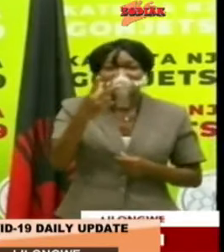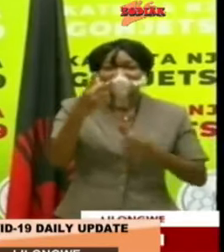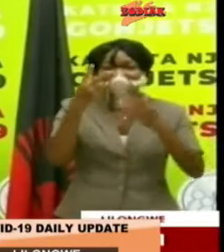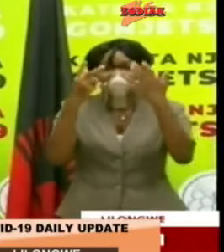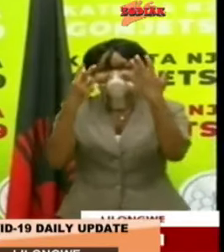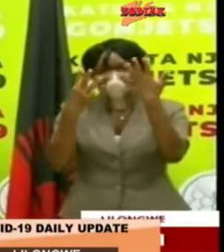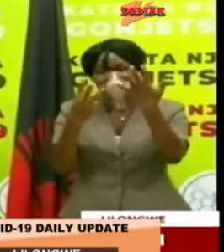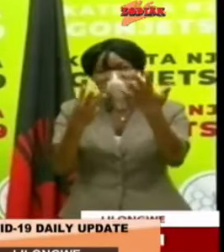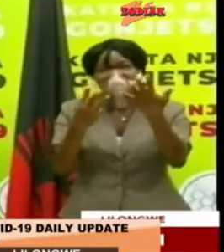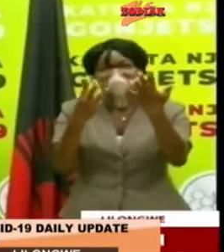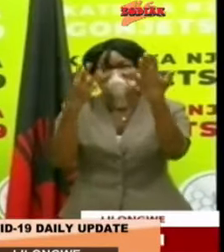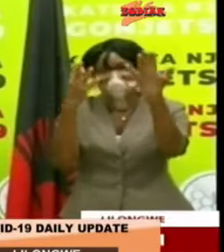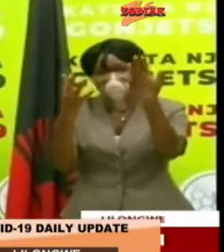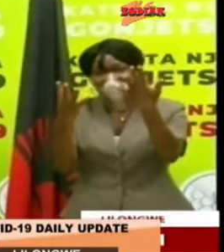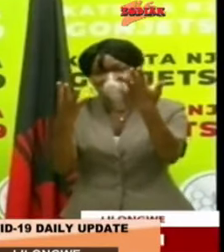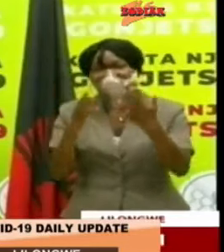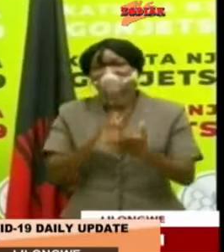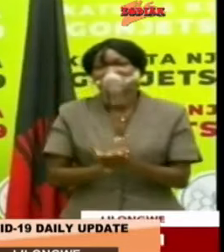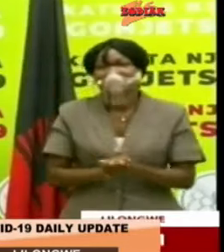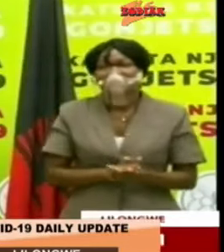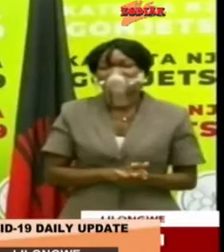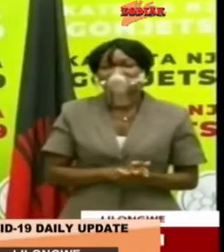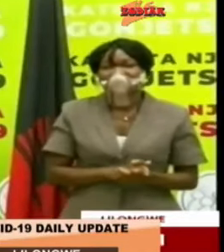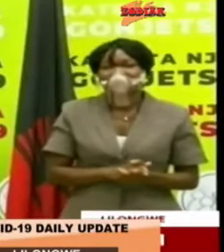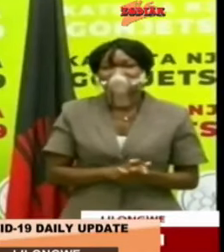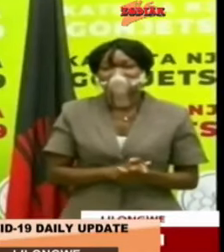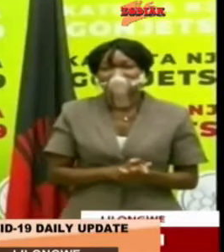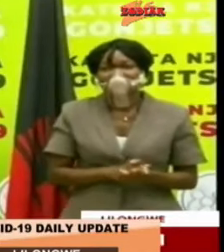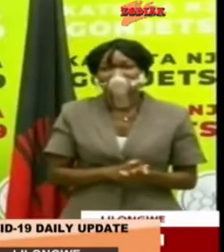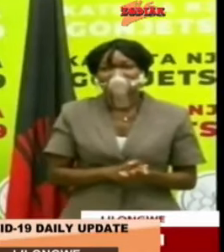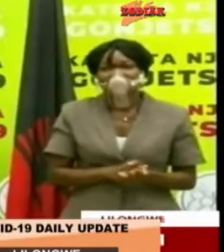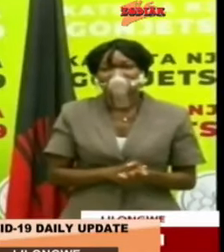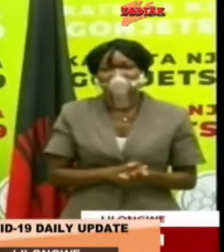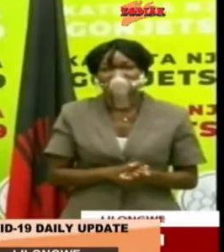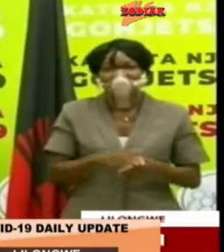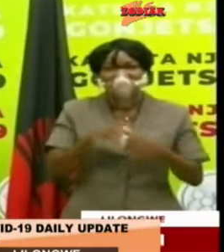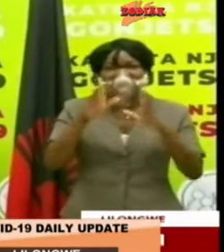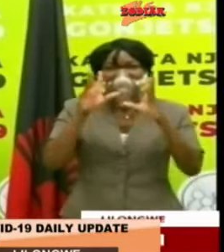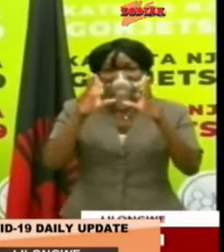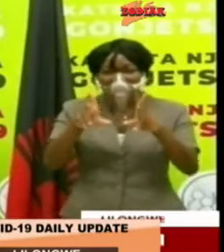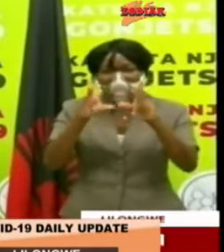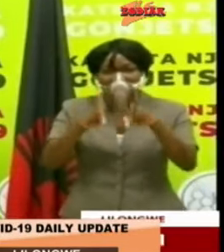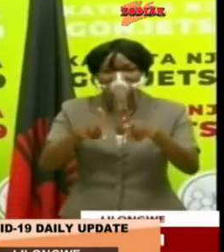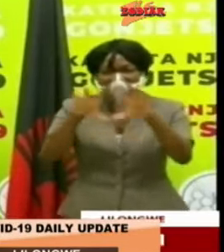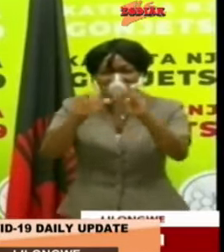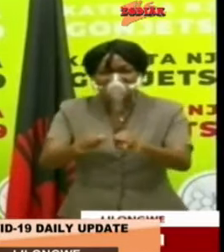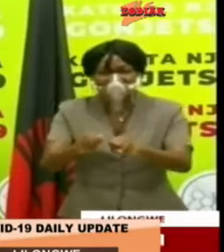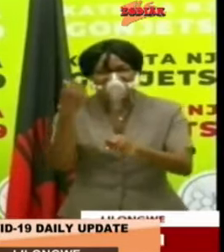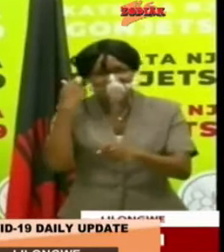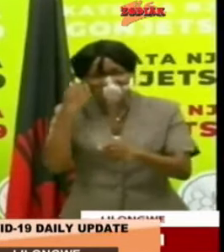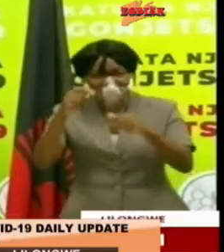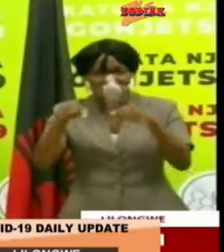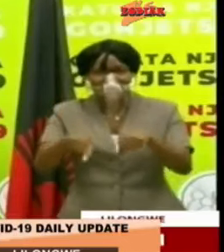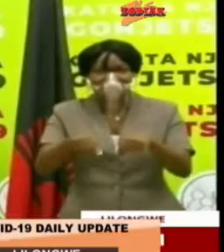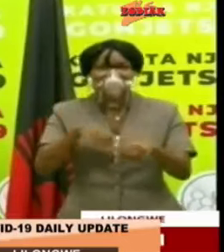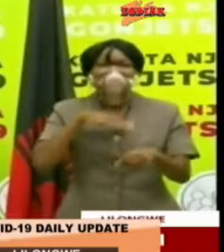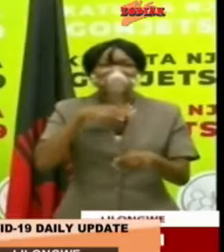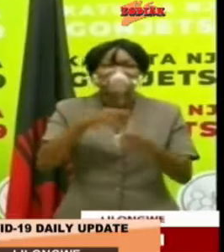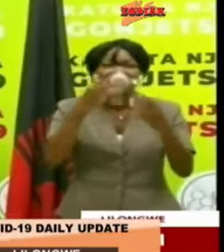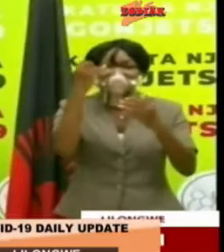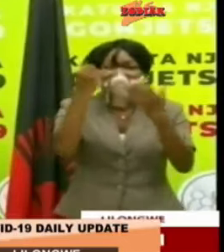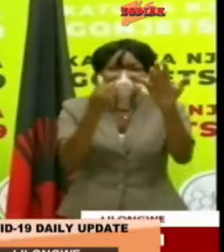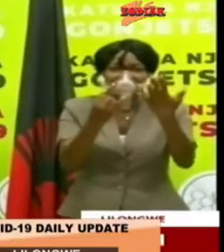289 pa maola 24 apitawa lerolo titayesa amene apezeka positive ndi anthu